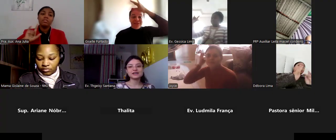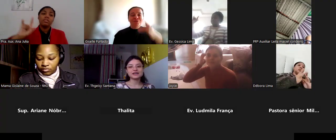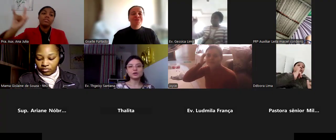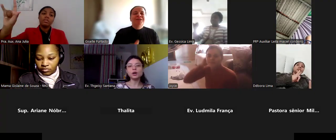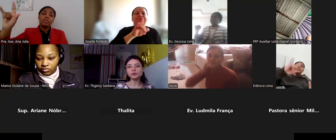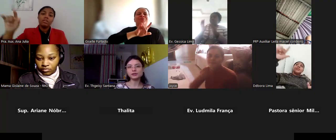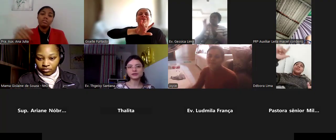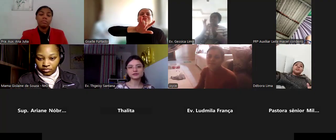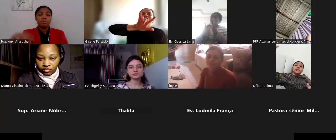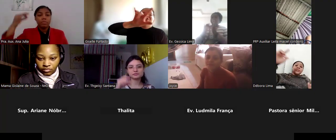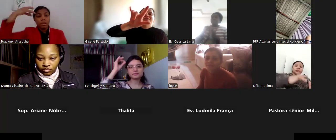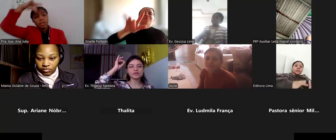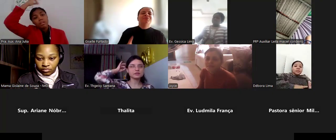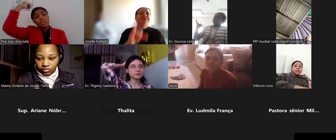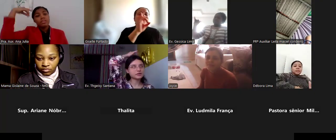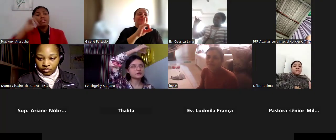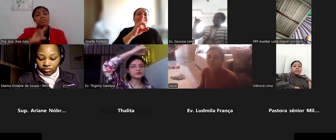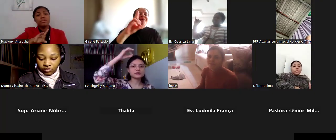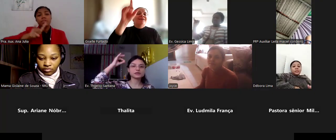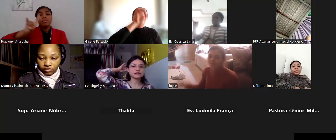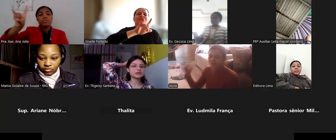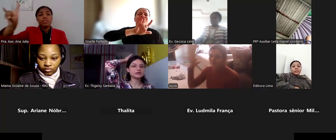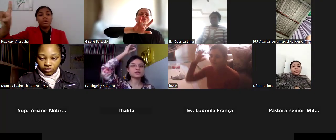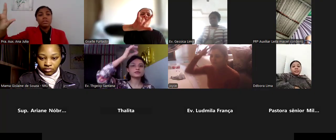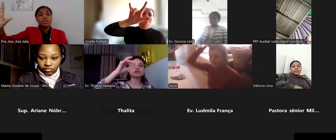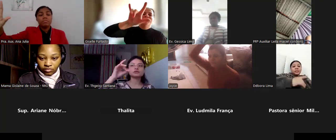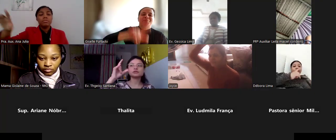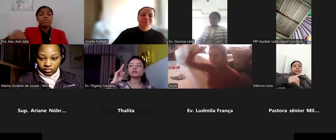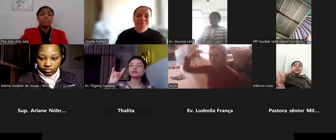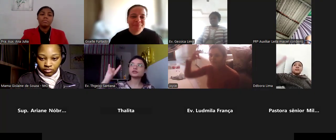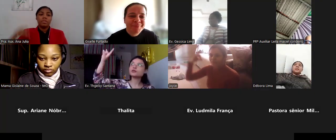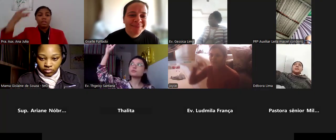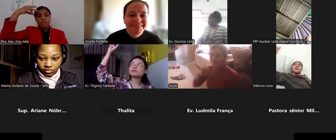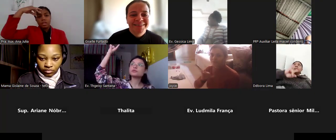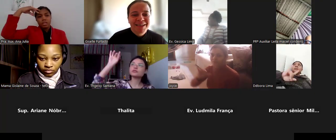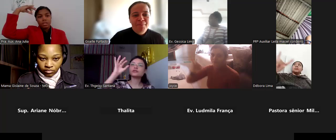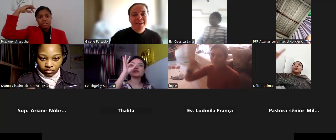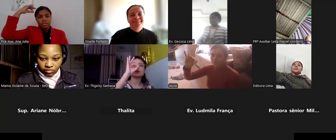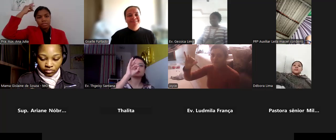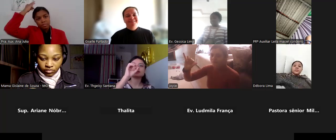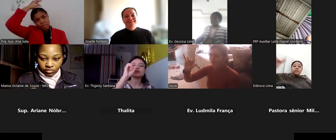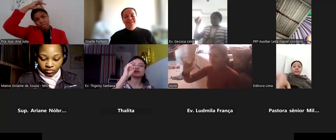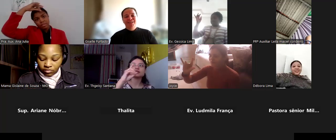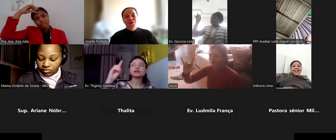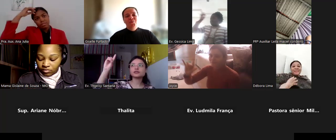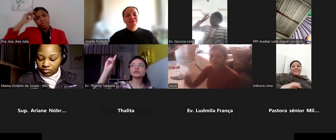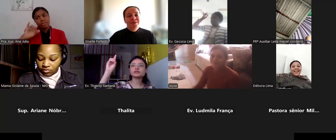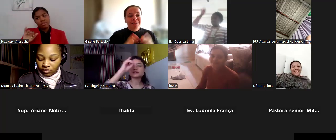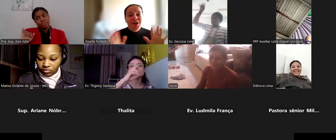Espírito Santo, eu te amo. Deus, eu te amo. Amém? Então, se